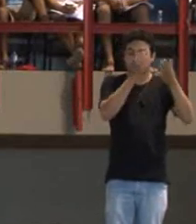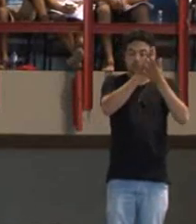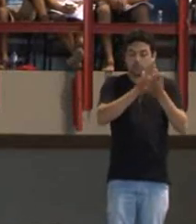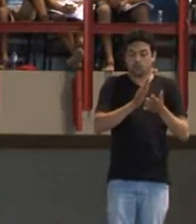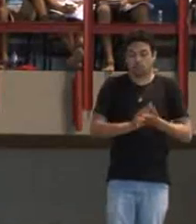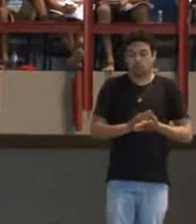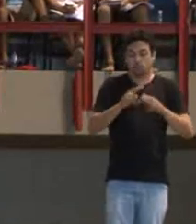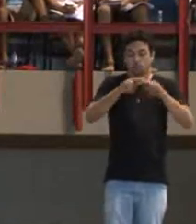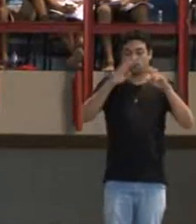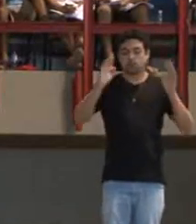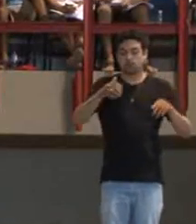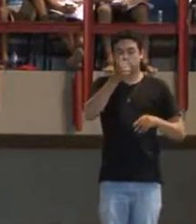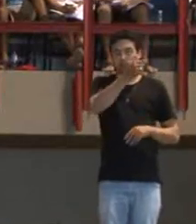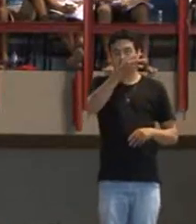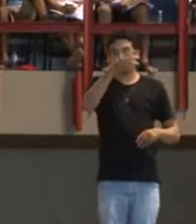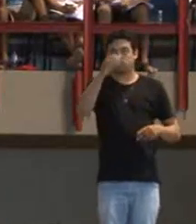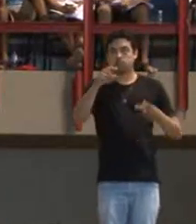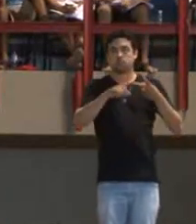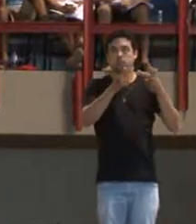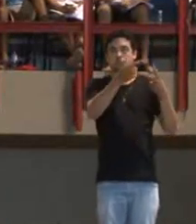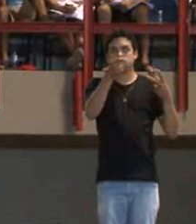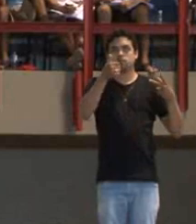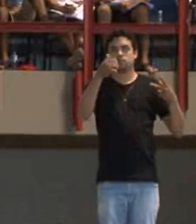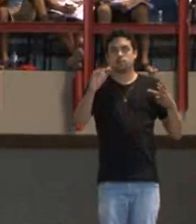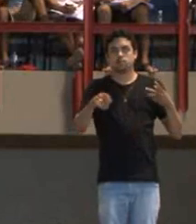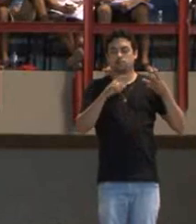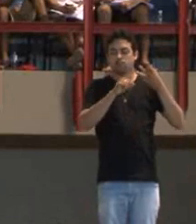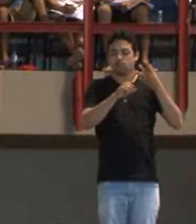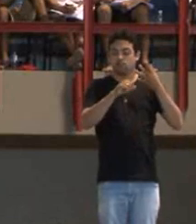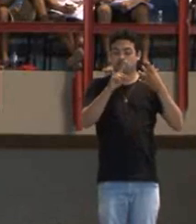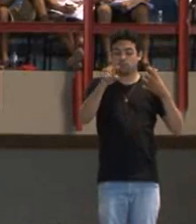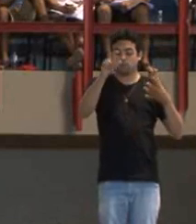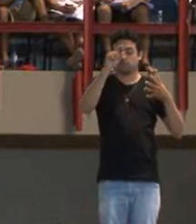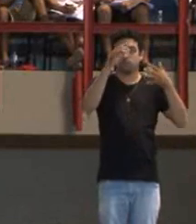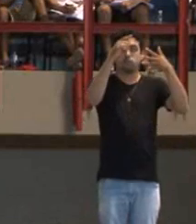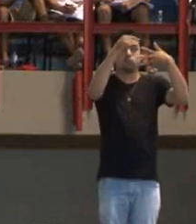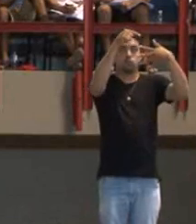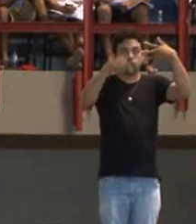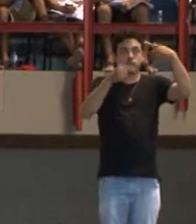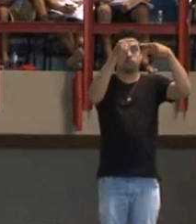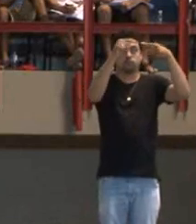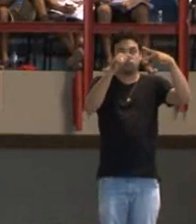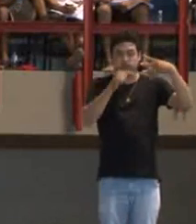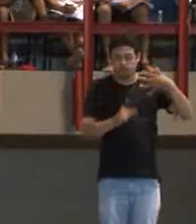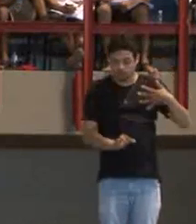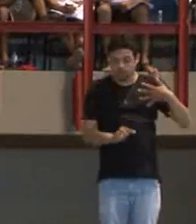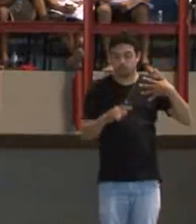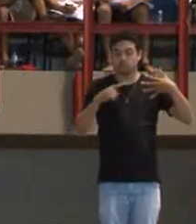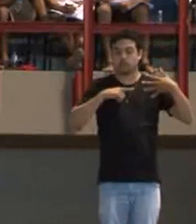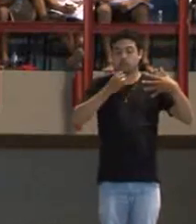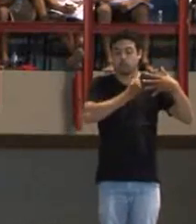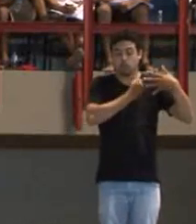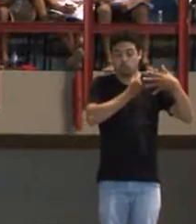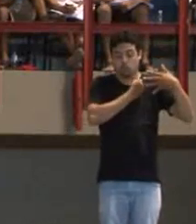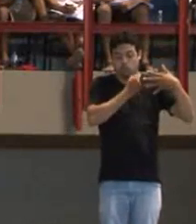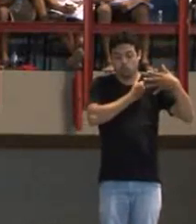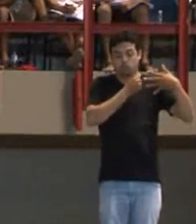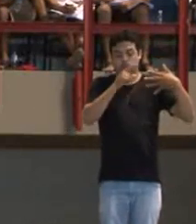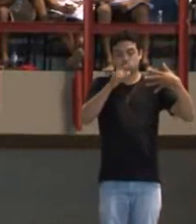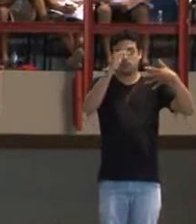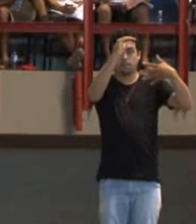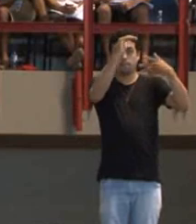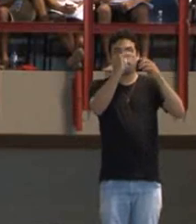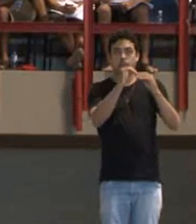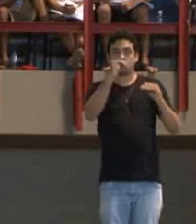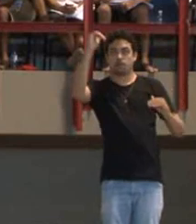Tinha 135, 165, 210. Um número não tinha nada a ver com o outro. Estava em ordem crescente, mas não era